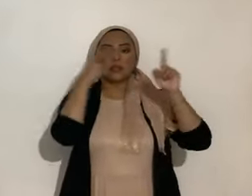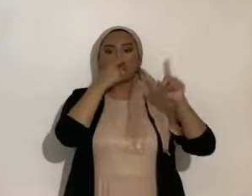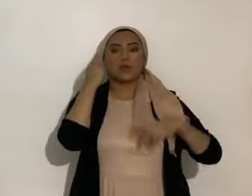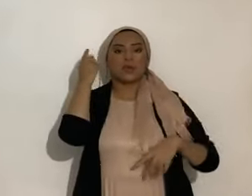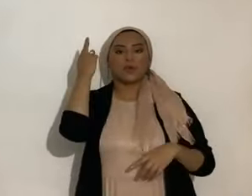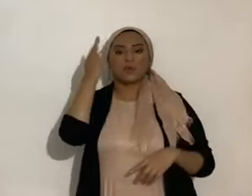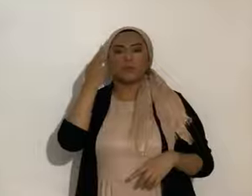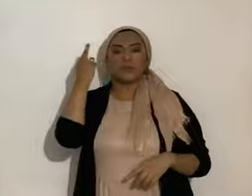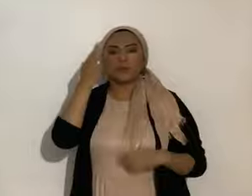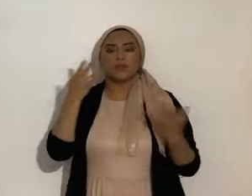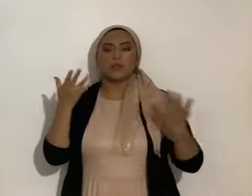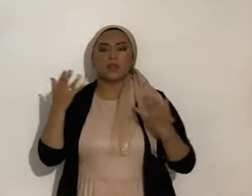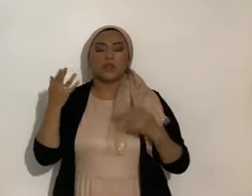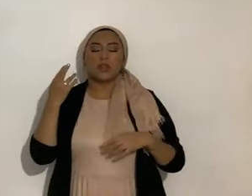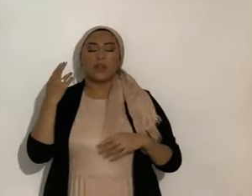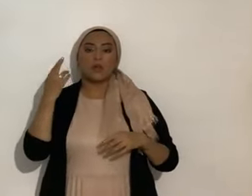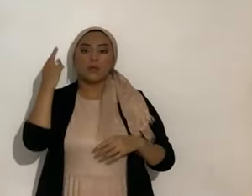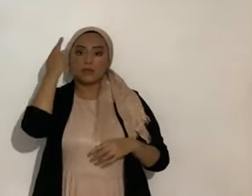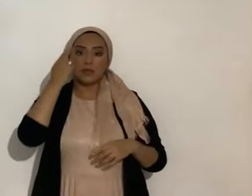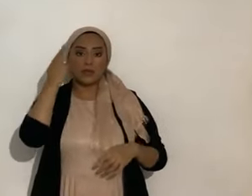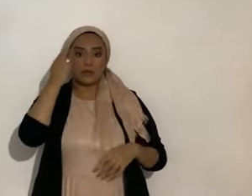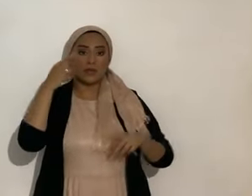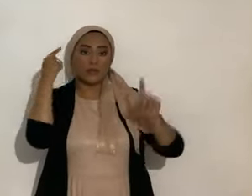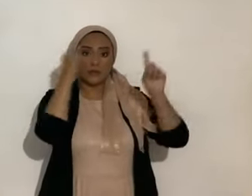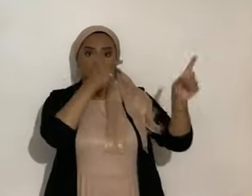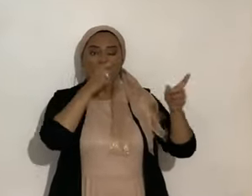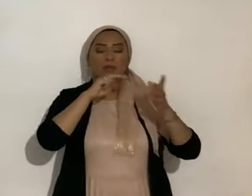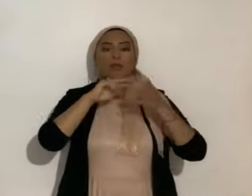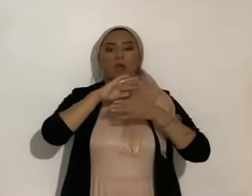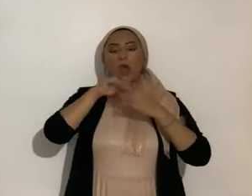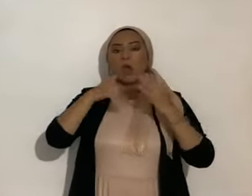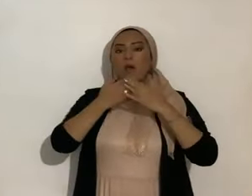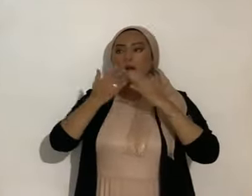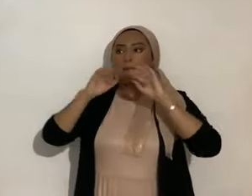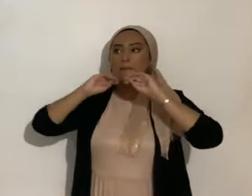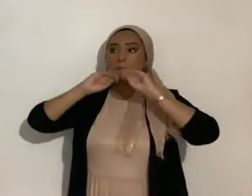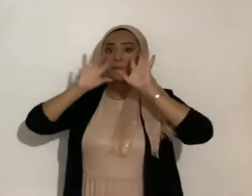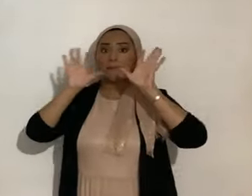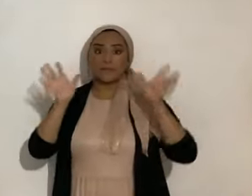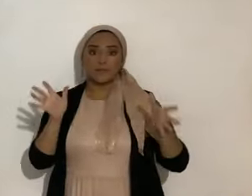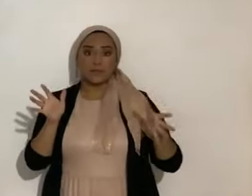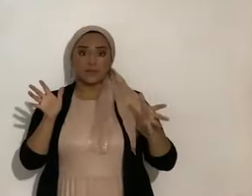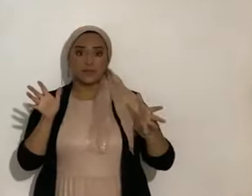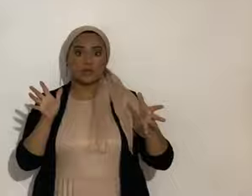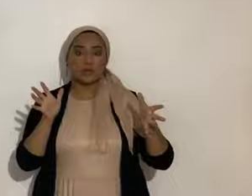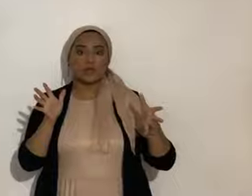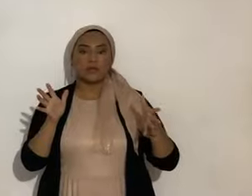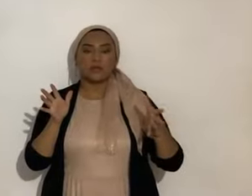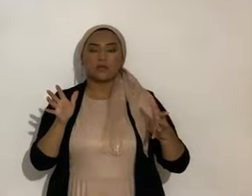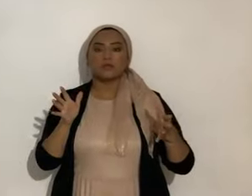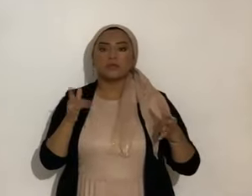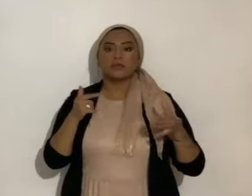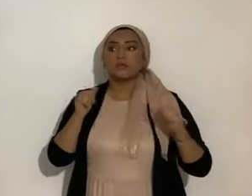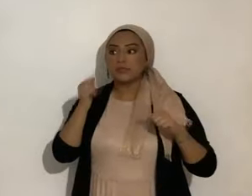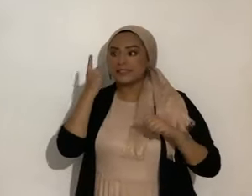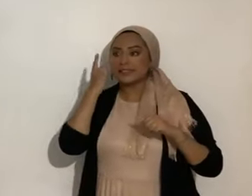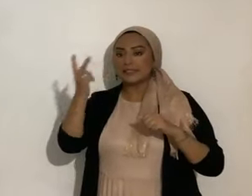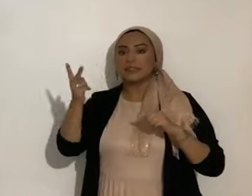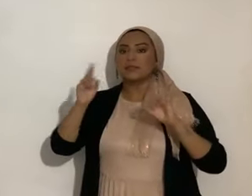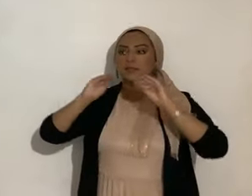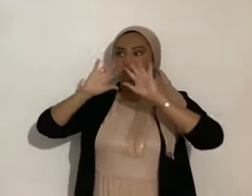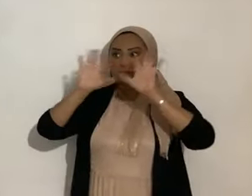El objetivo de la razón es que todo esté claro y por lo tanto sea obvio. O sea, que se vea